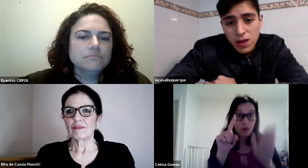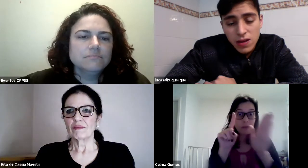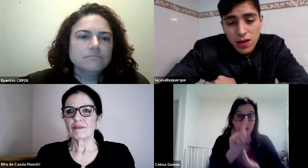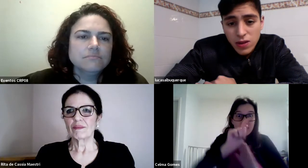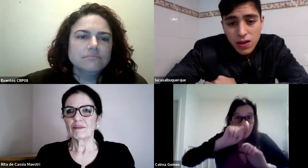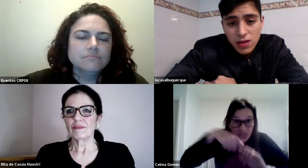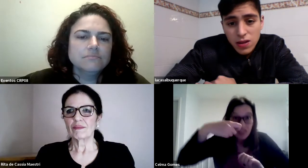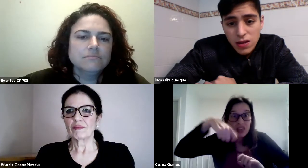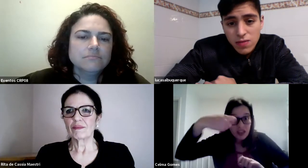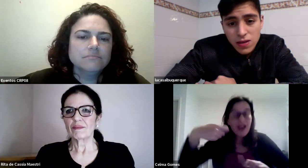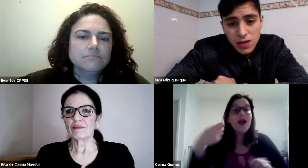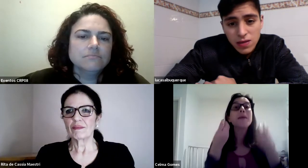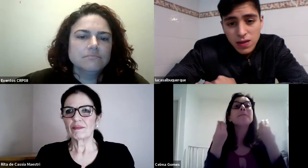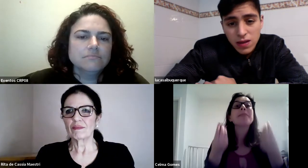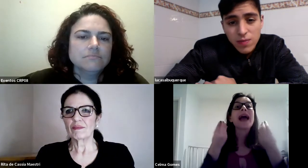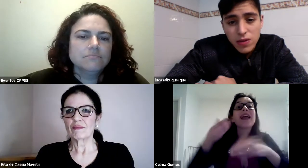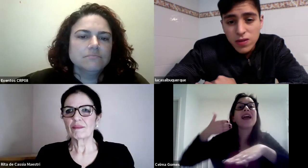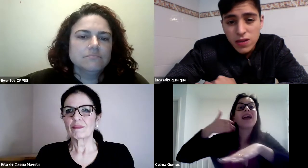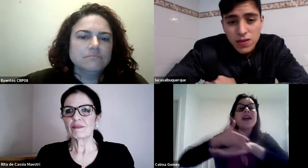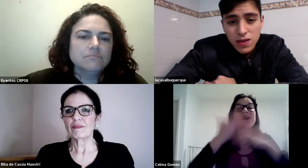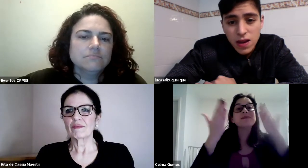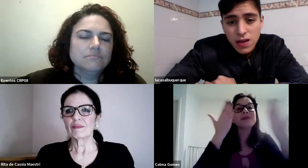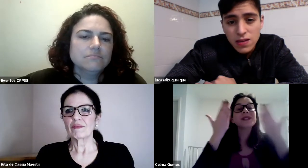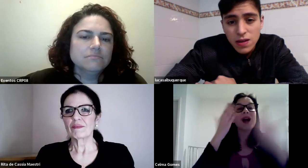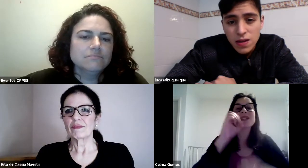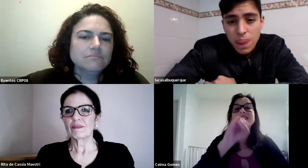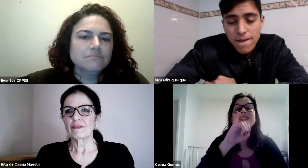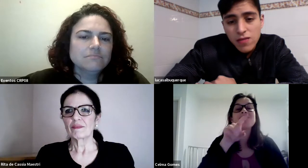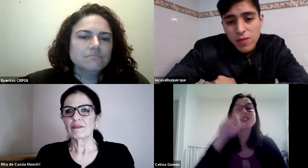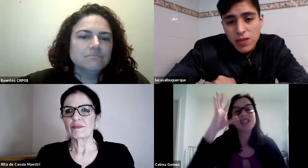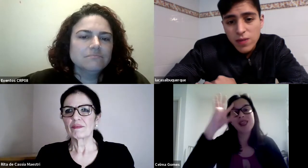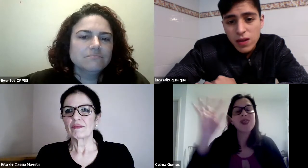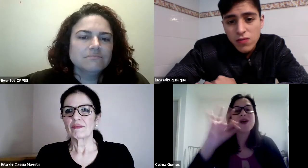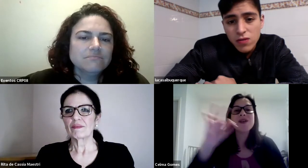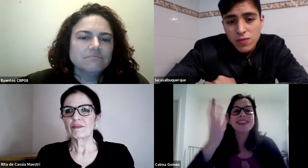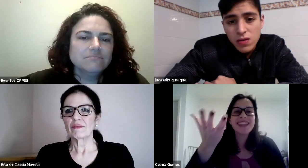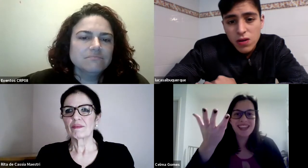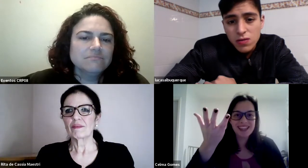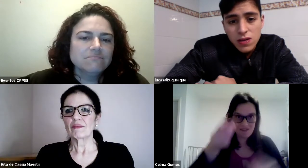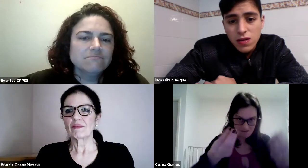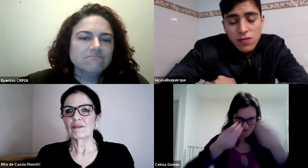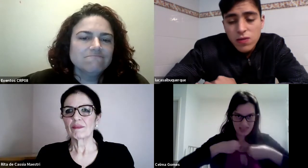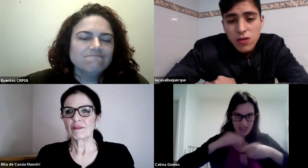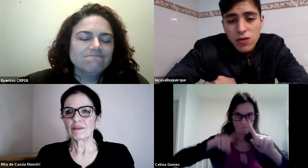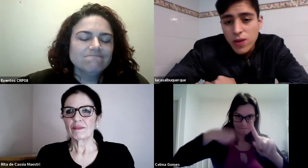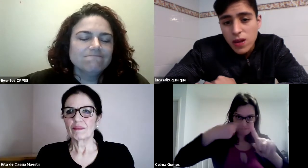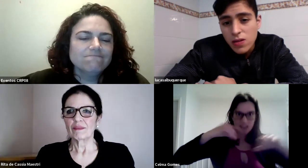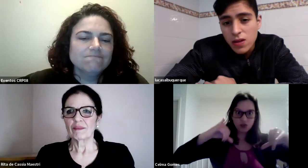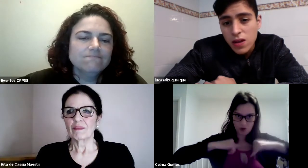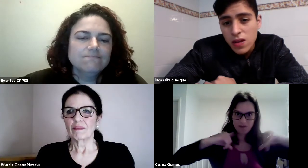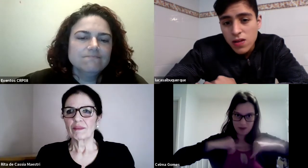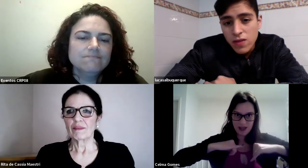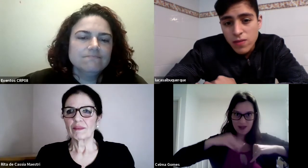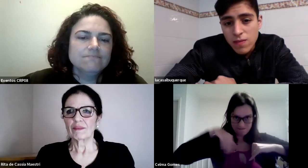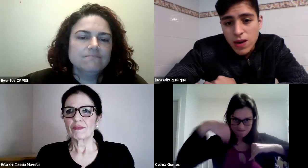que ele não entende Libras e que tem que estar perguntando sinais, ele vai pensar, para que eu vou no psicólogo se ele não me compreende,